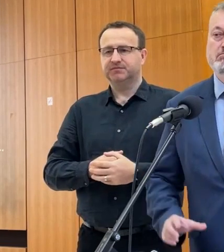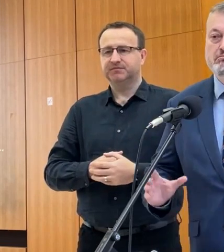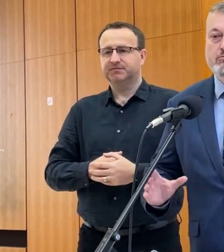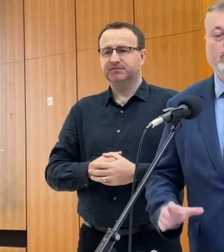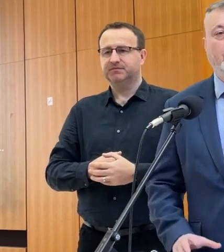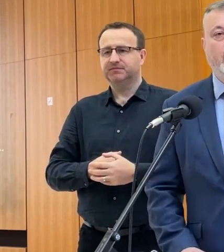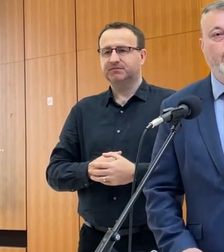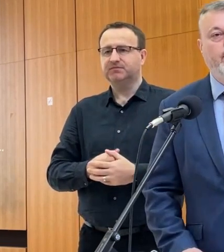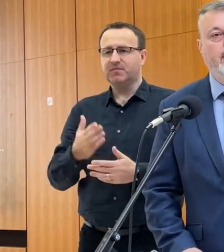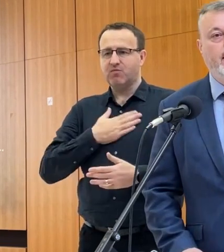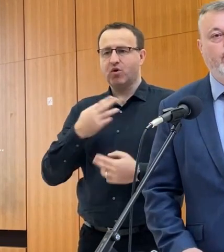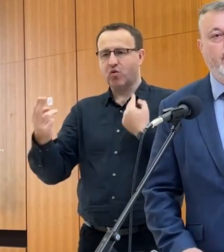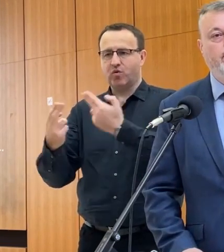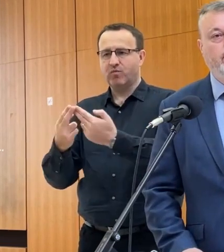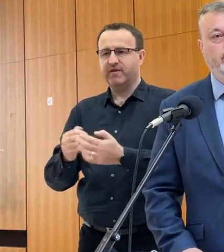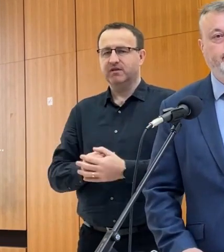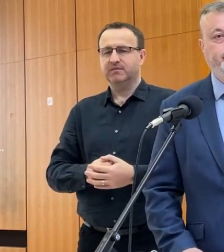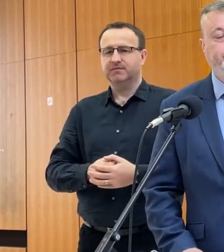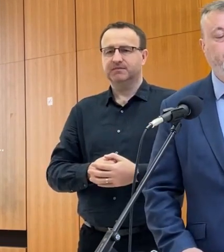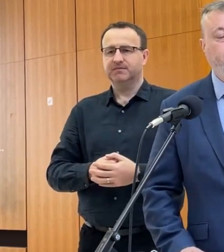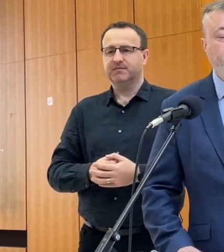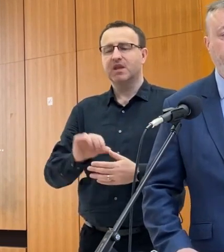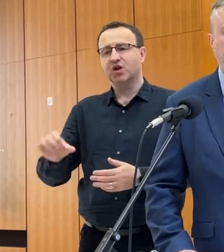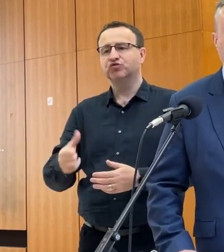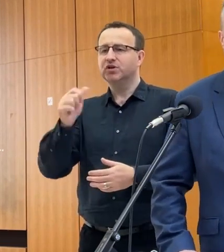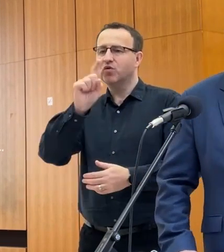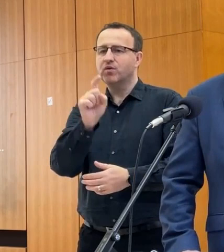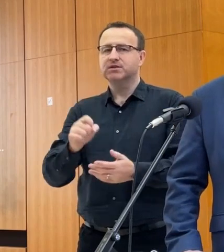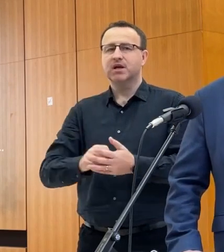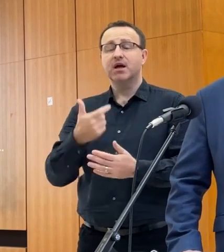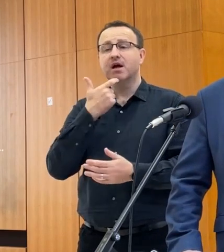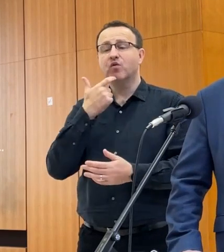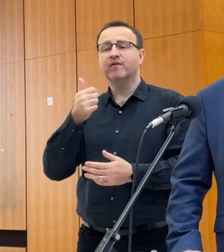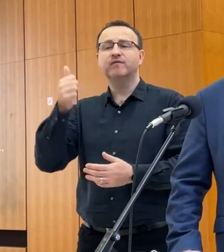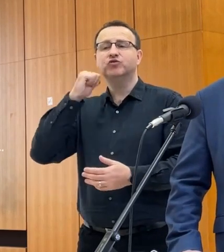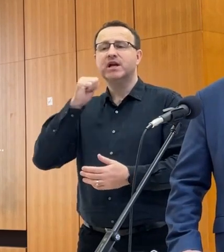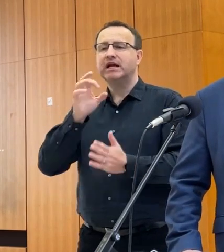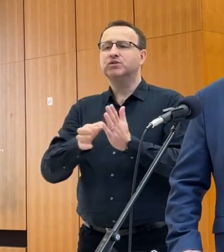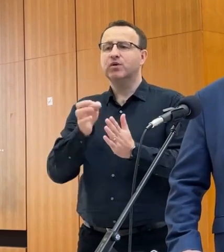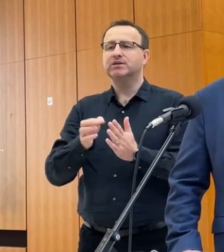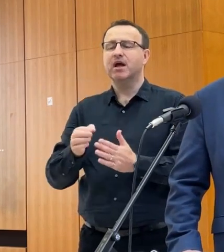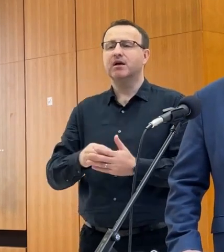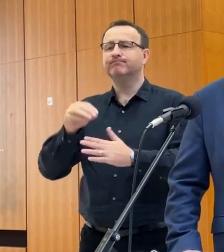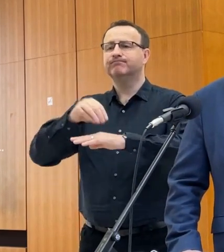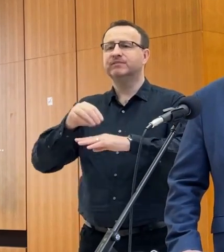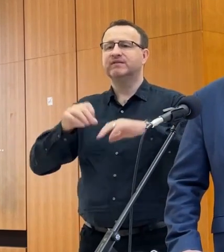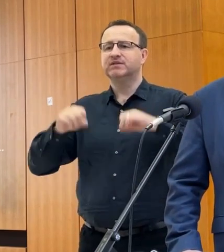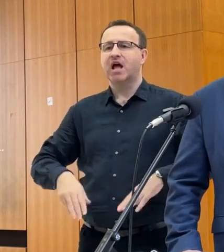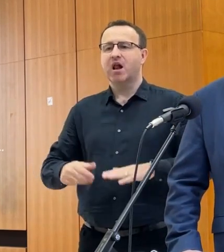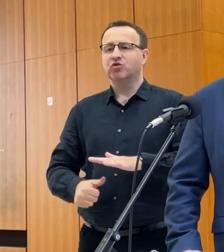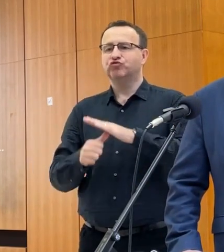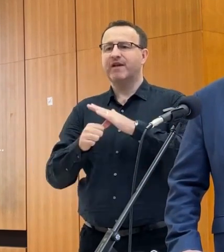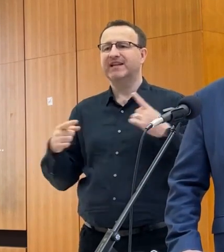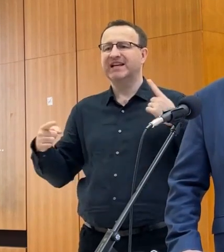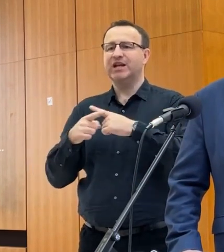Čiže to je moja odpoveď aj na to B. Ešte jedna otázka. Ako vnímate tú situáciu po včerajšku, kedy ohlásil rezignáciu šéf krízového riadenia